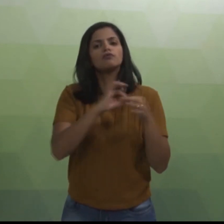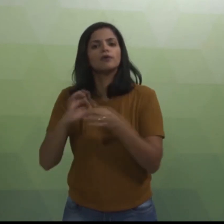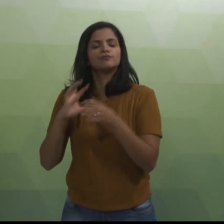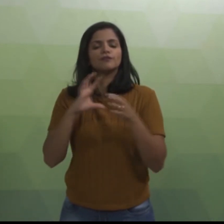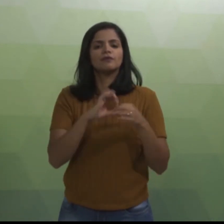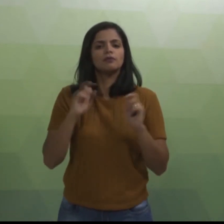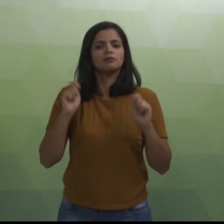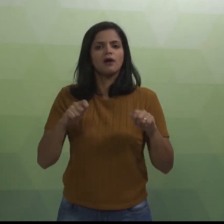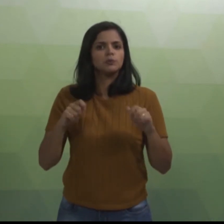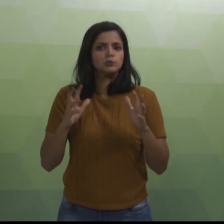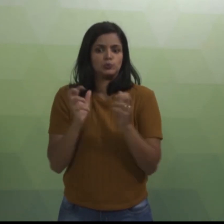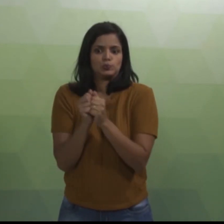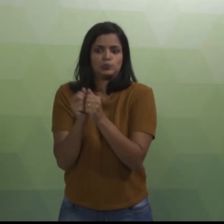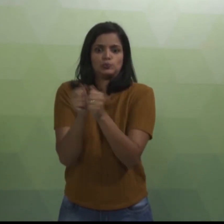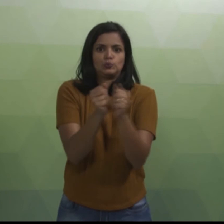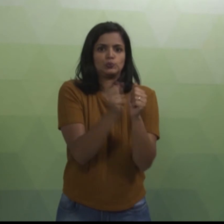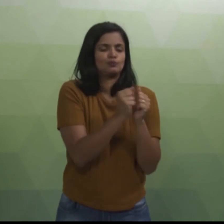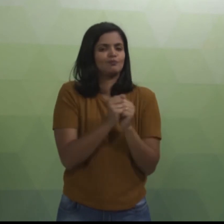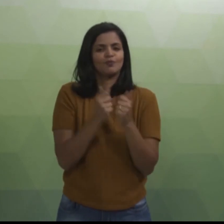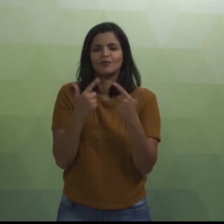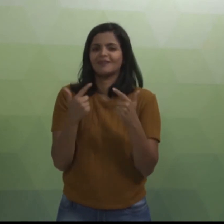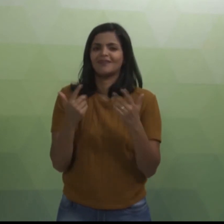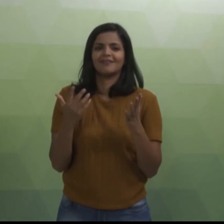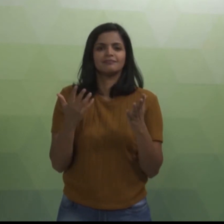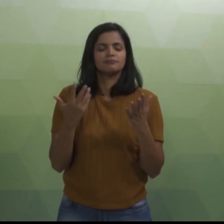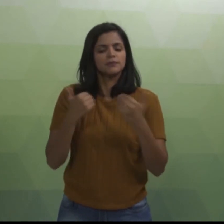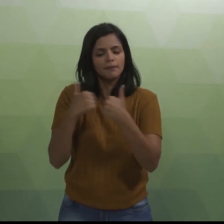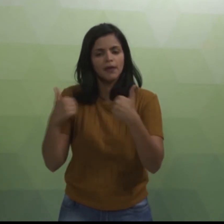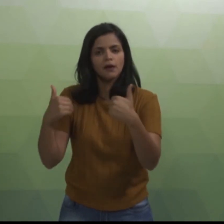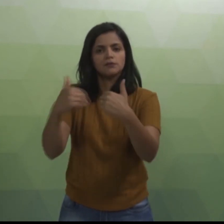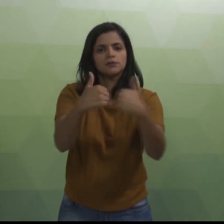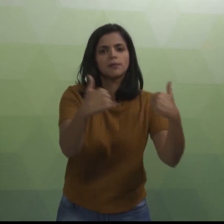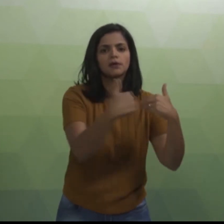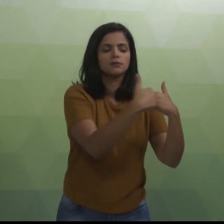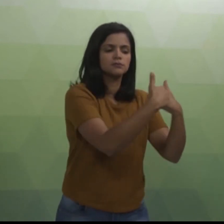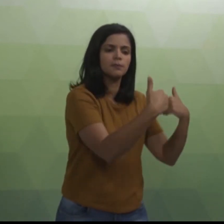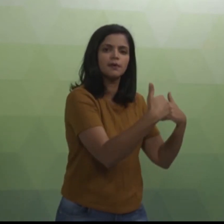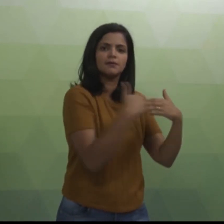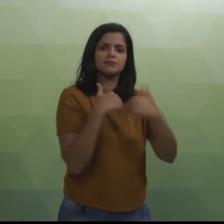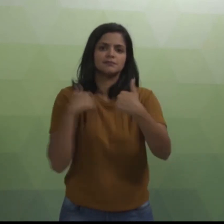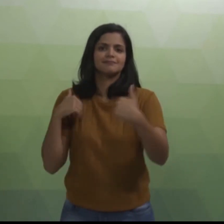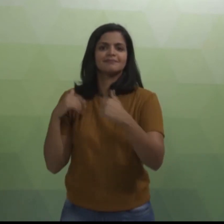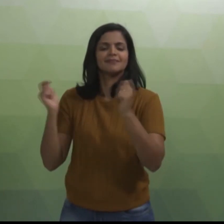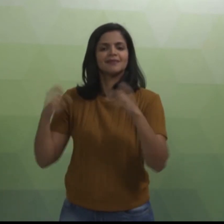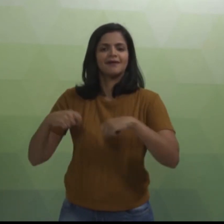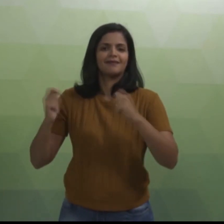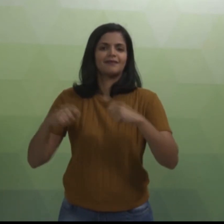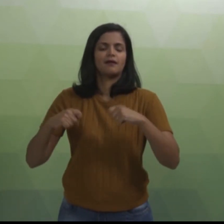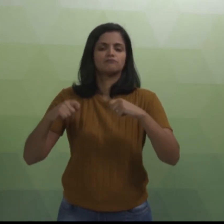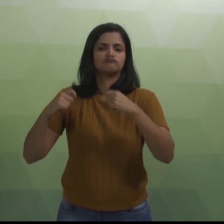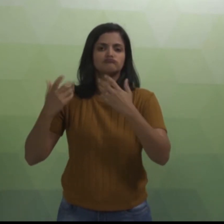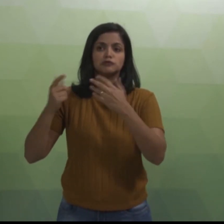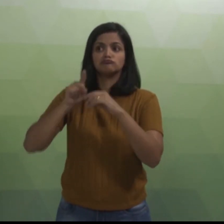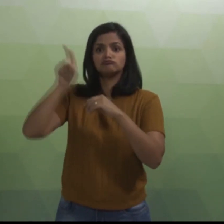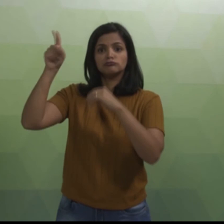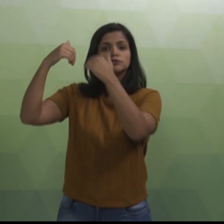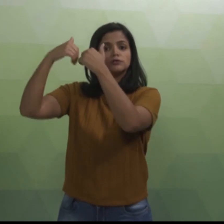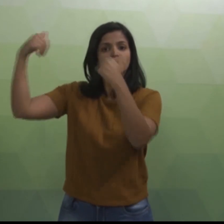colocar em um mesmo espaço, tem que estar separados. E isso eu posso fazer. Então, eu marco uma